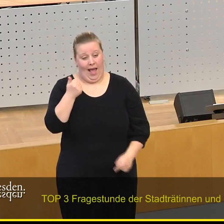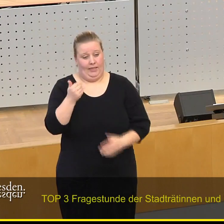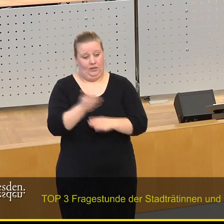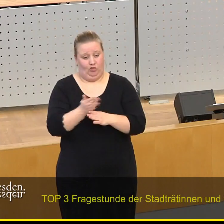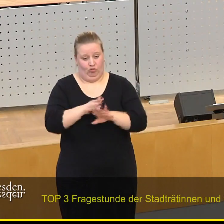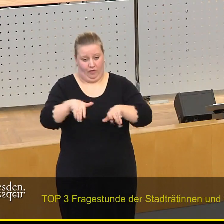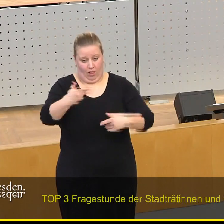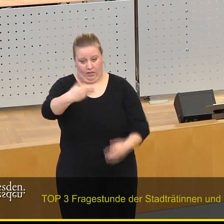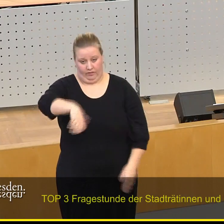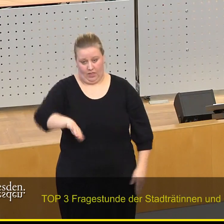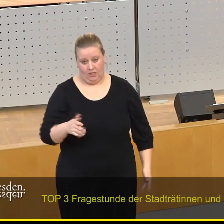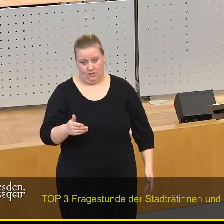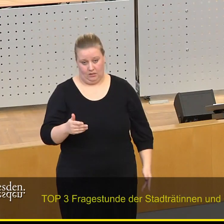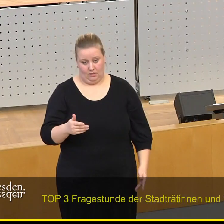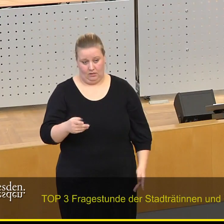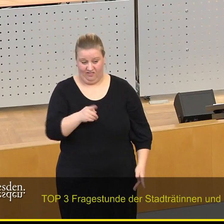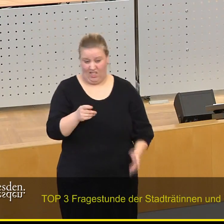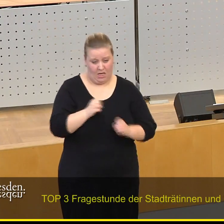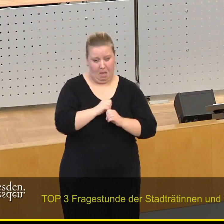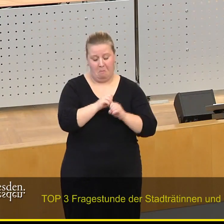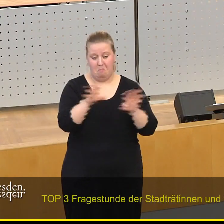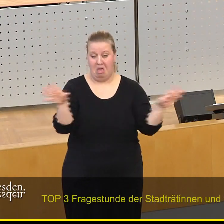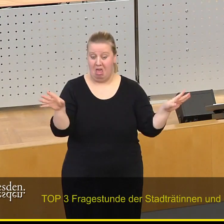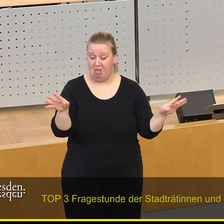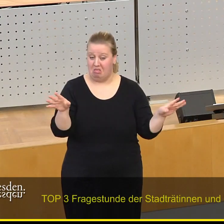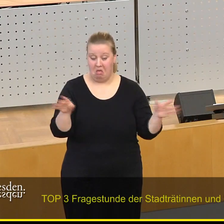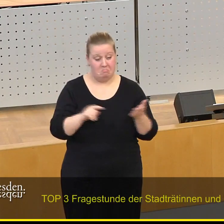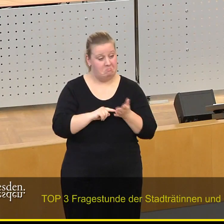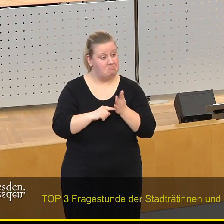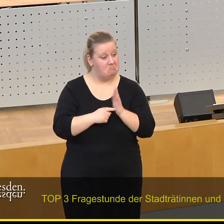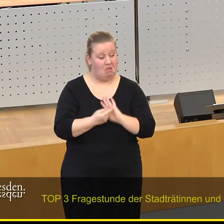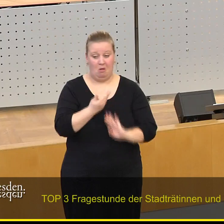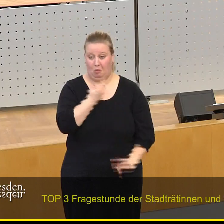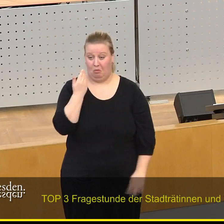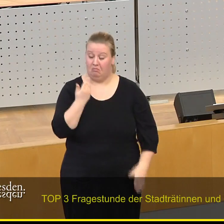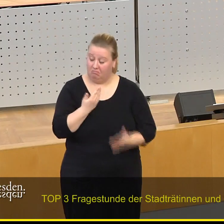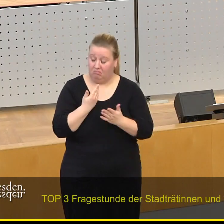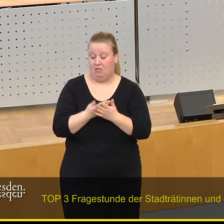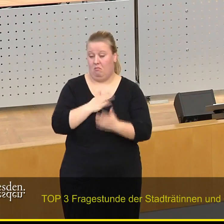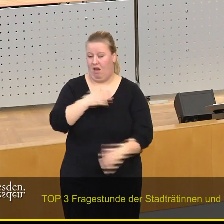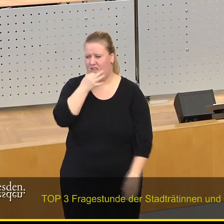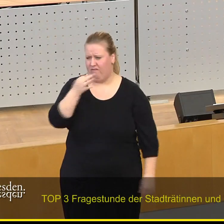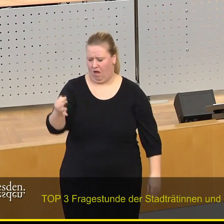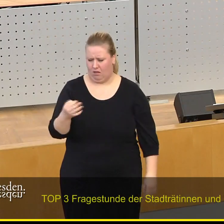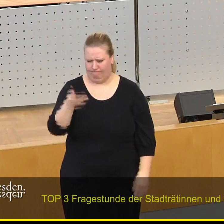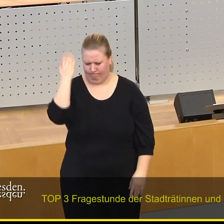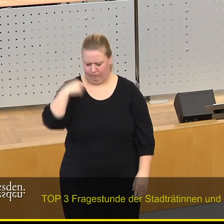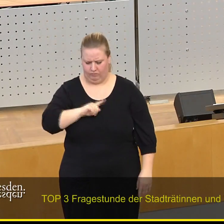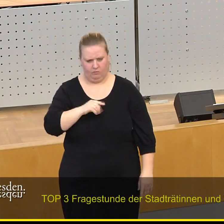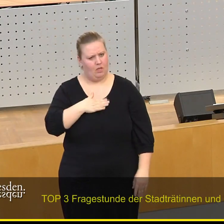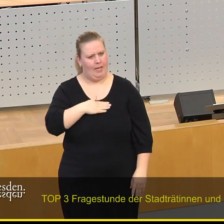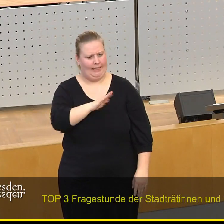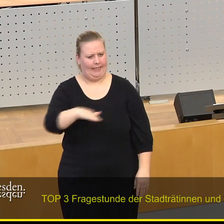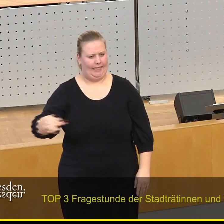Zwischenfall, der von den Medien ziemlich runtergespielt wurde oder gar nicht auftauchte. Dazu meine Frage. Am Abend, während ich mit